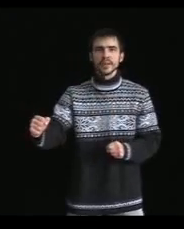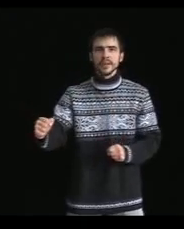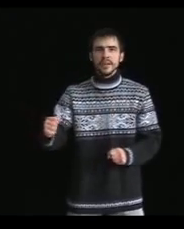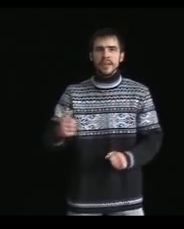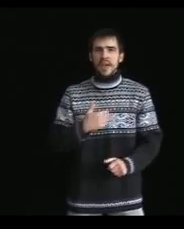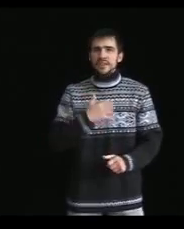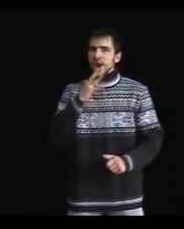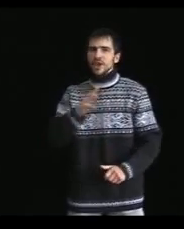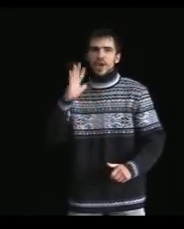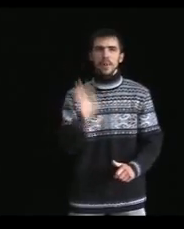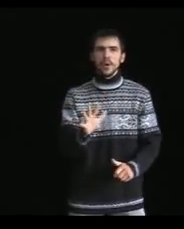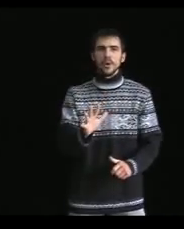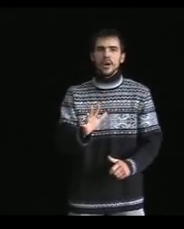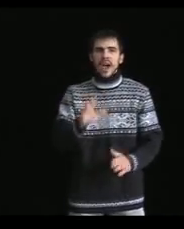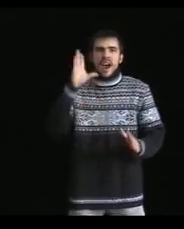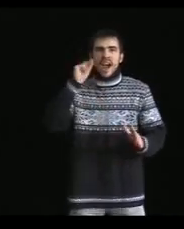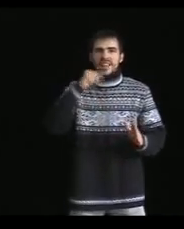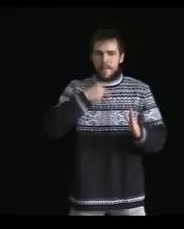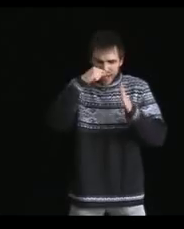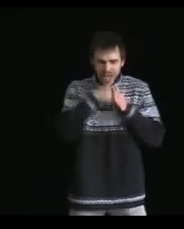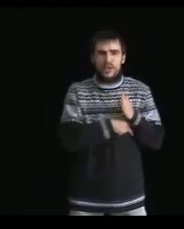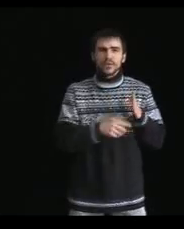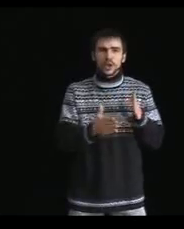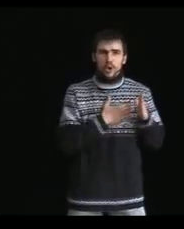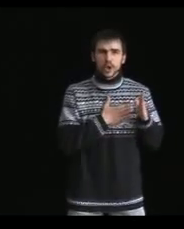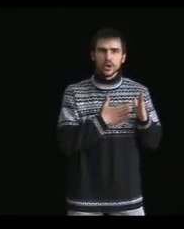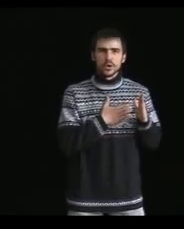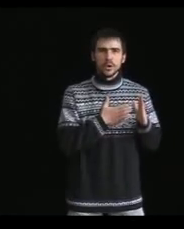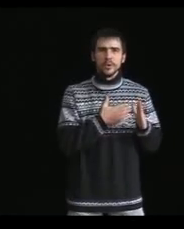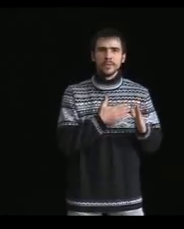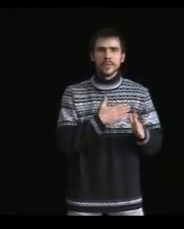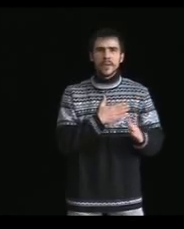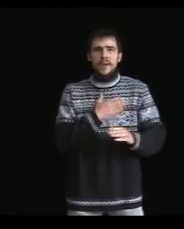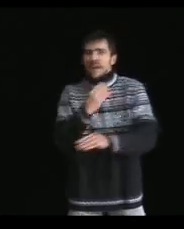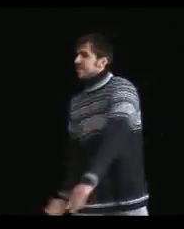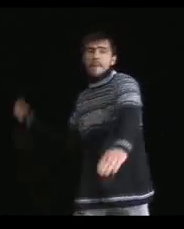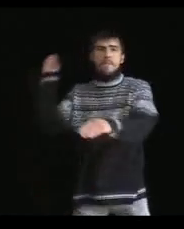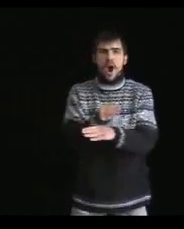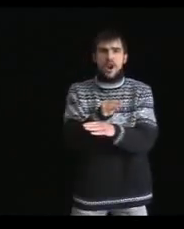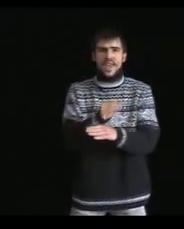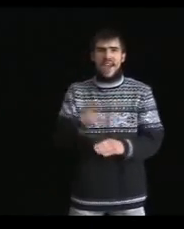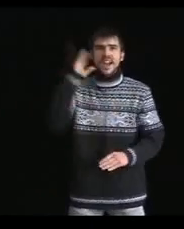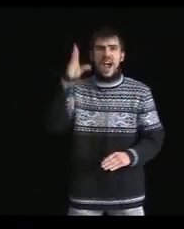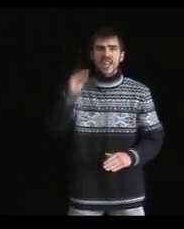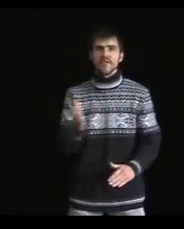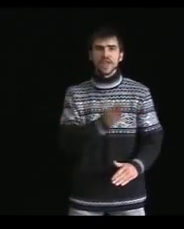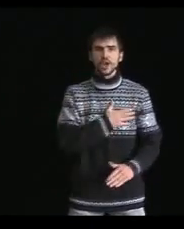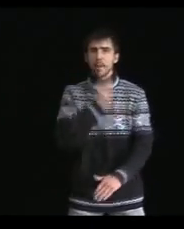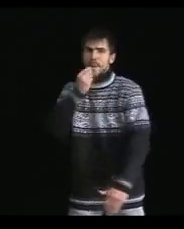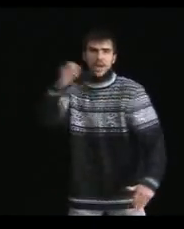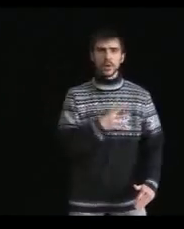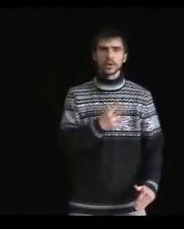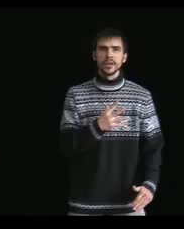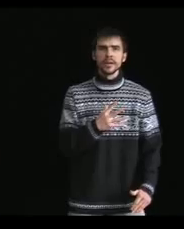Я не люблю, когда мне лезут в душу Тем более, когда в нее плюют